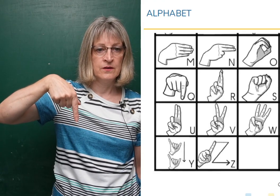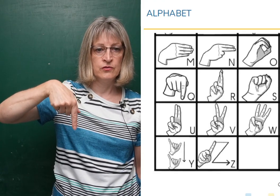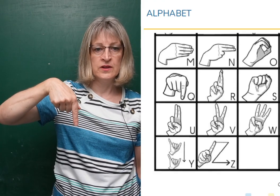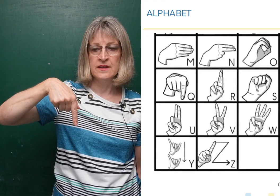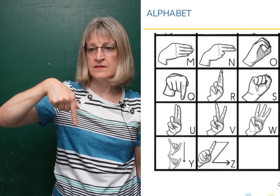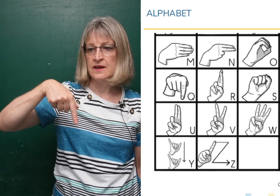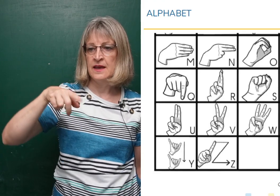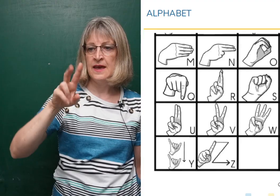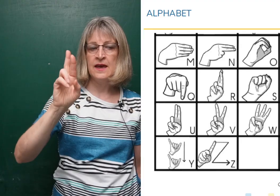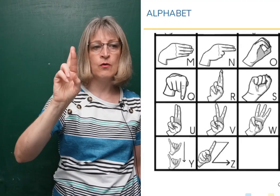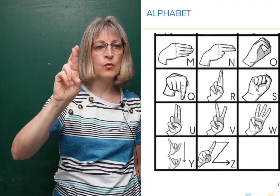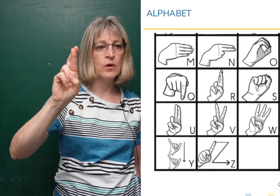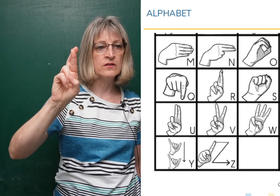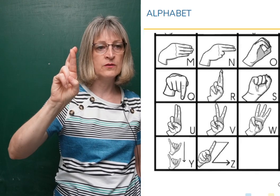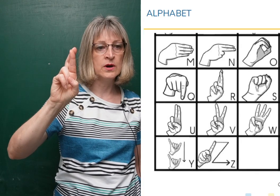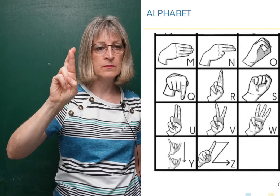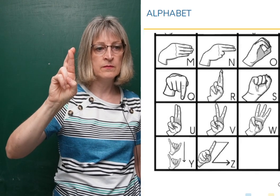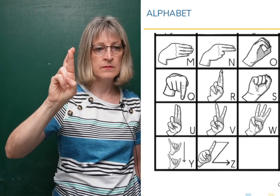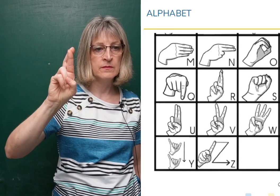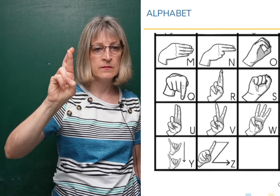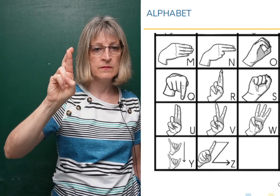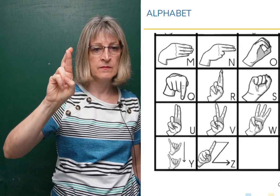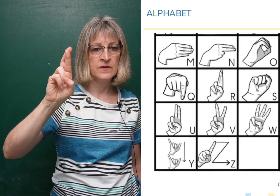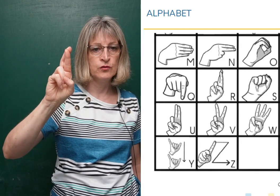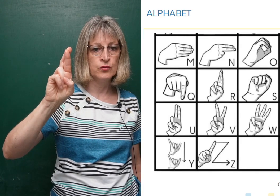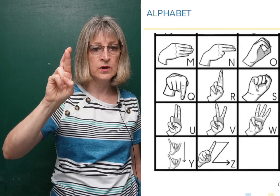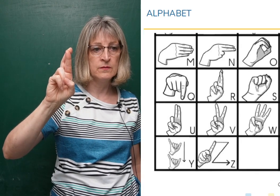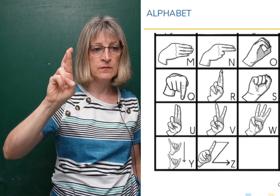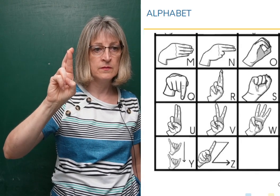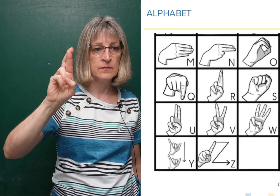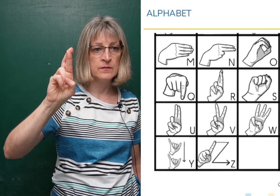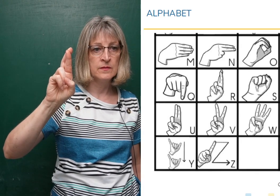Juste l'index, hein. R, on croise les doigts. Les deux doigts.